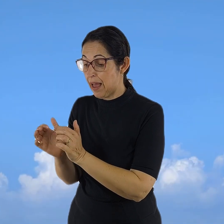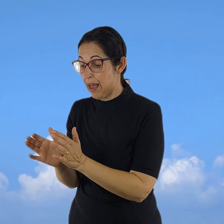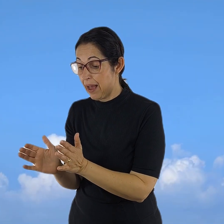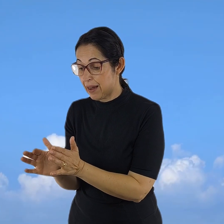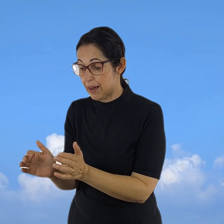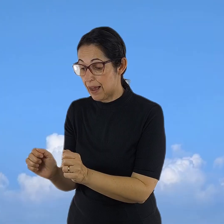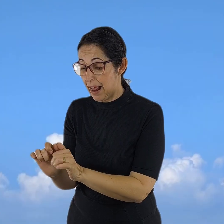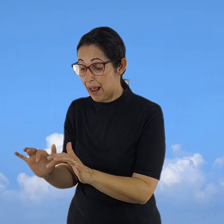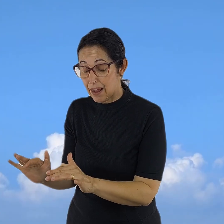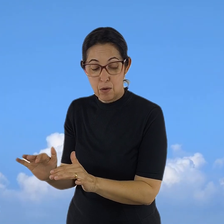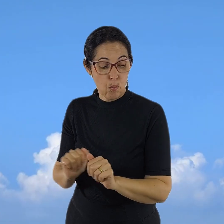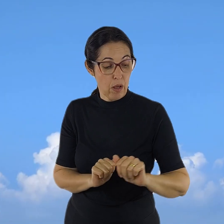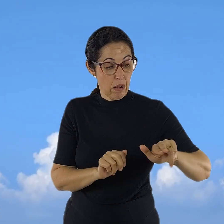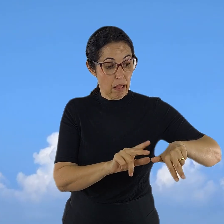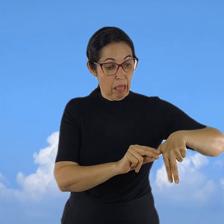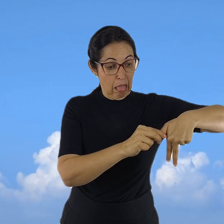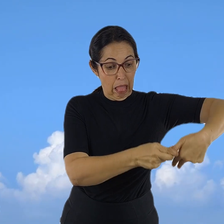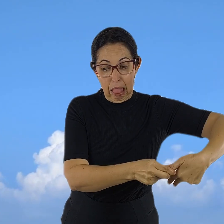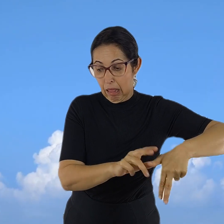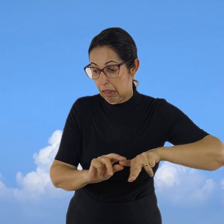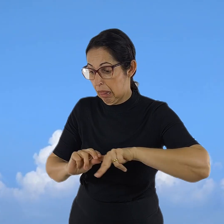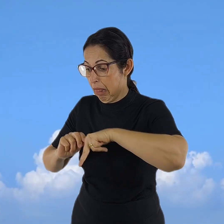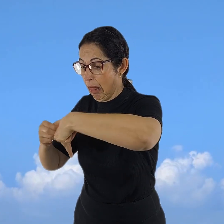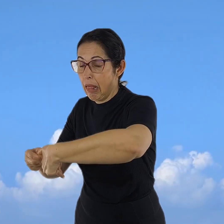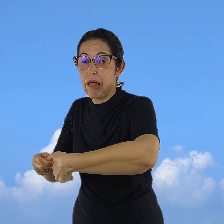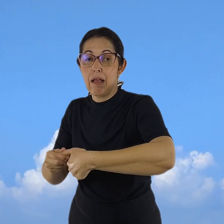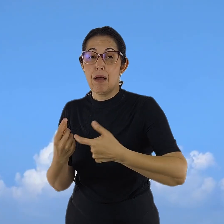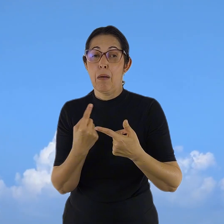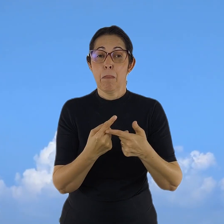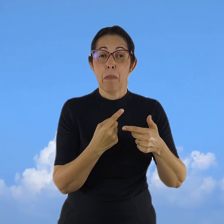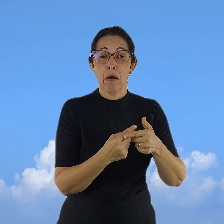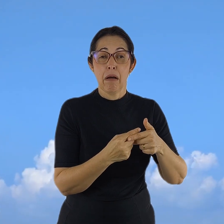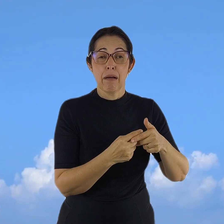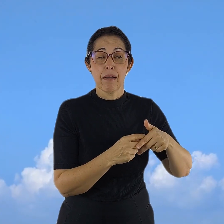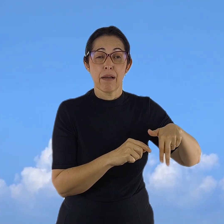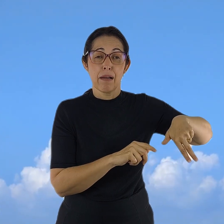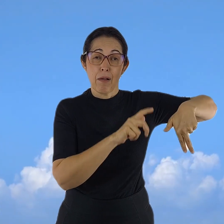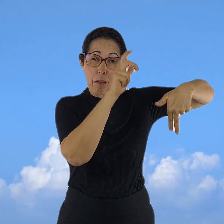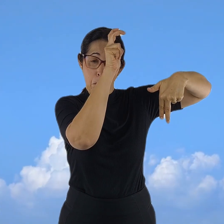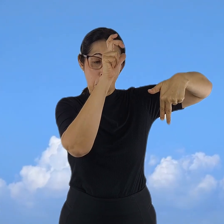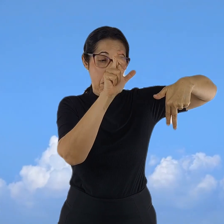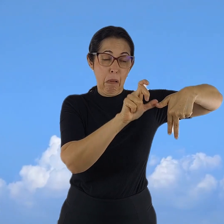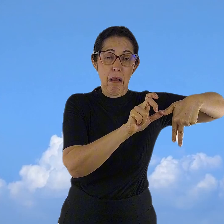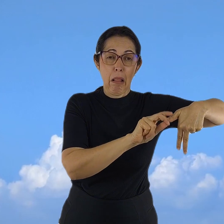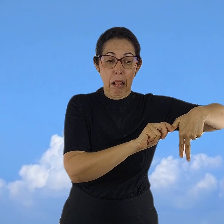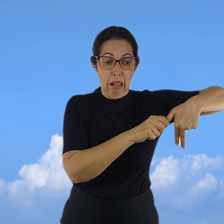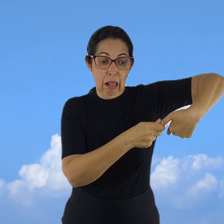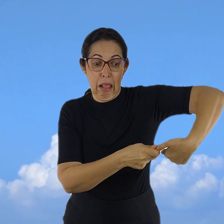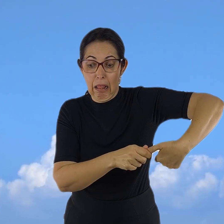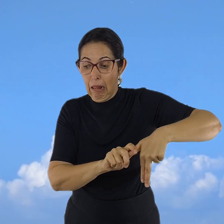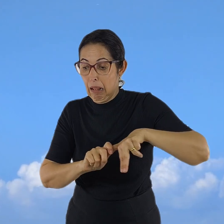comportamento extremos. O pai estava desesperado, mas a pergunta foi essa: